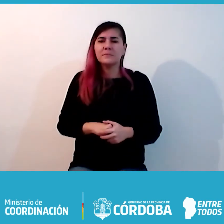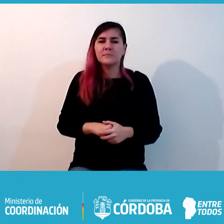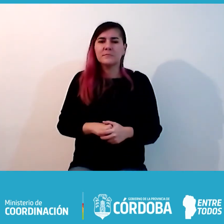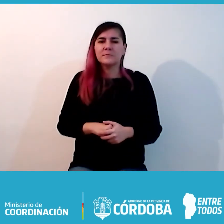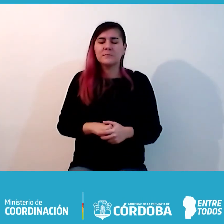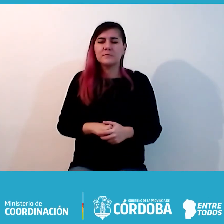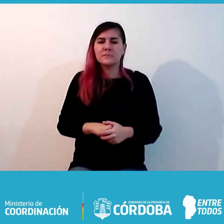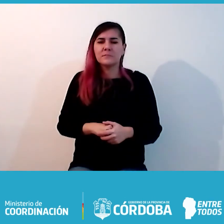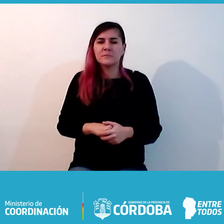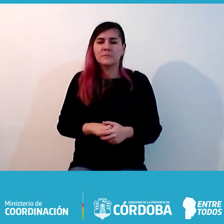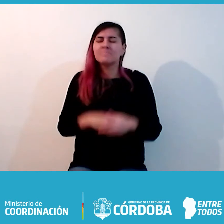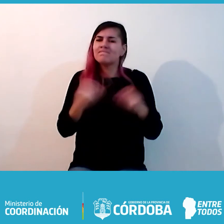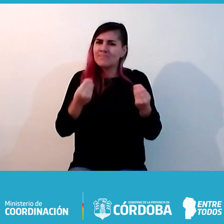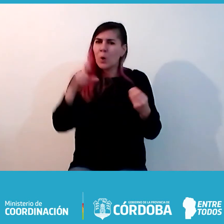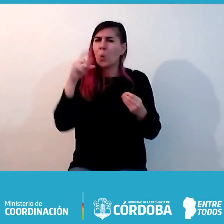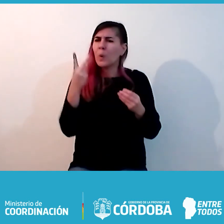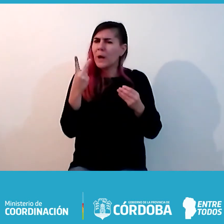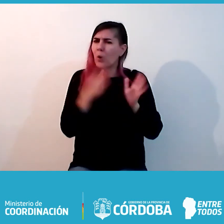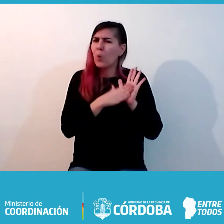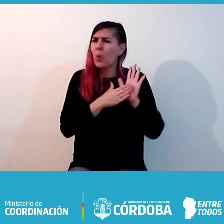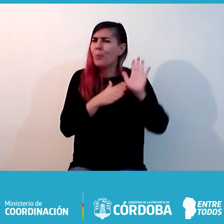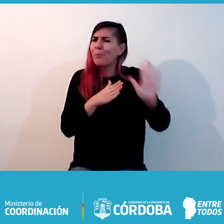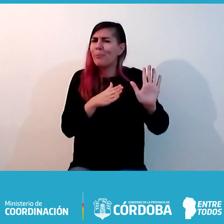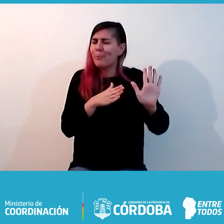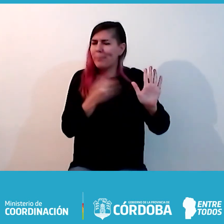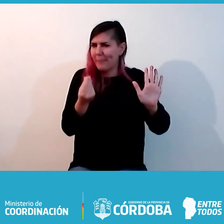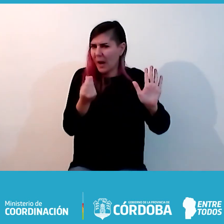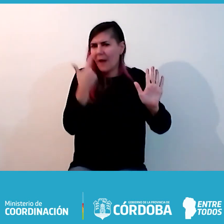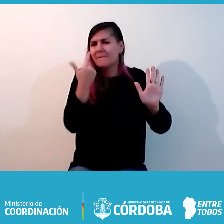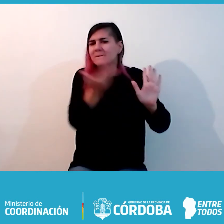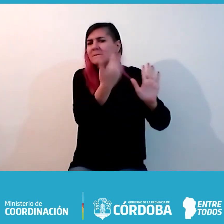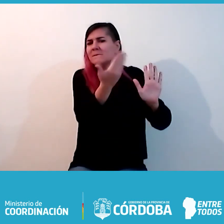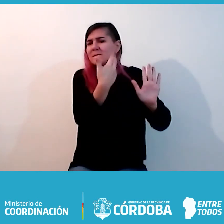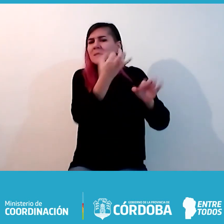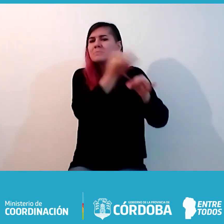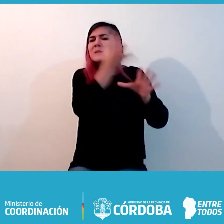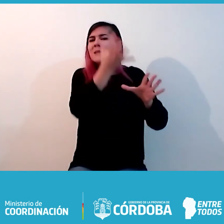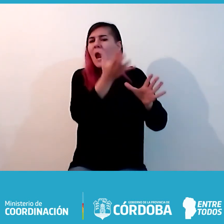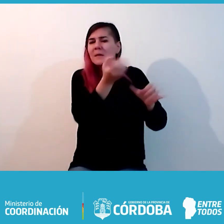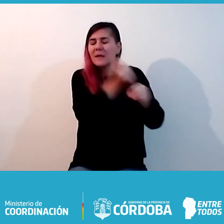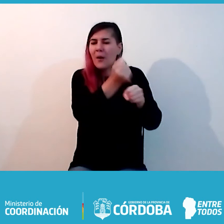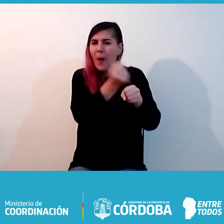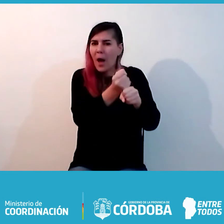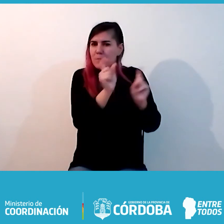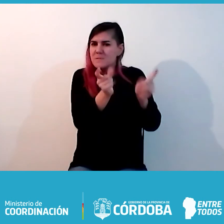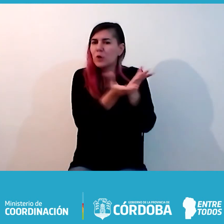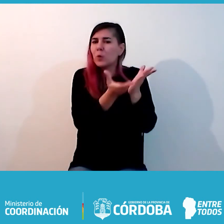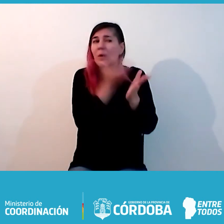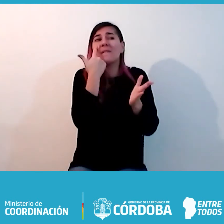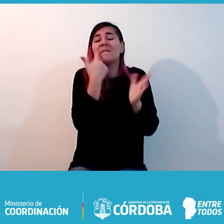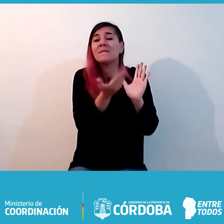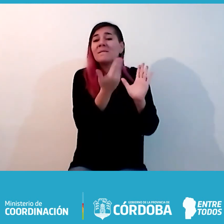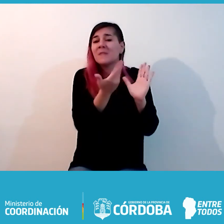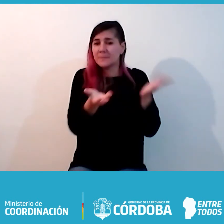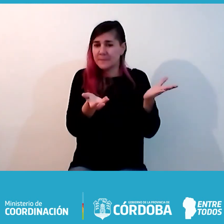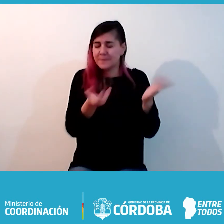que puede el currículum vitae para que esté al alcance de toda la ciudadanía, de los especialistas que trabajaron en este estudio?